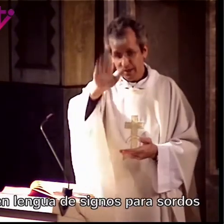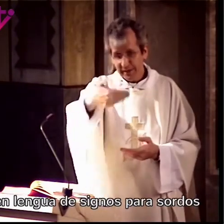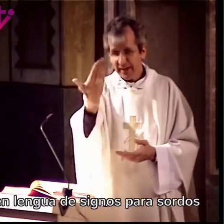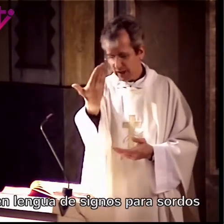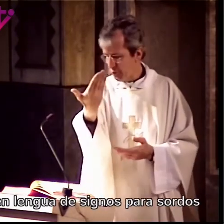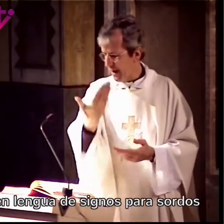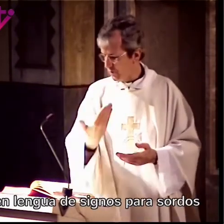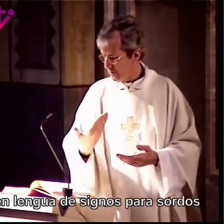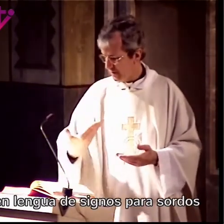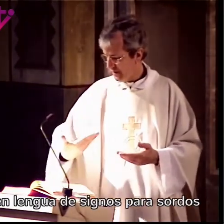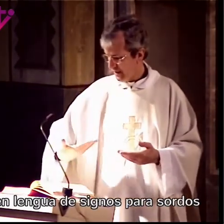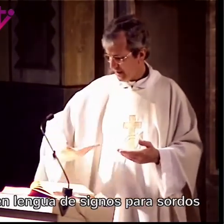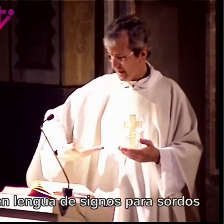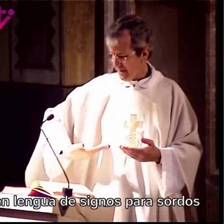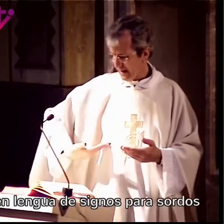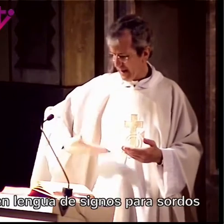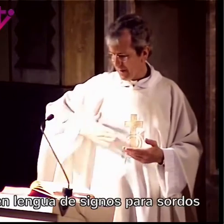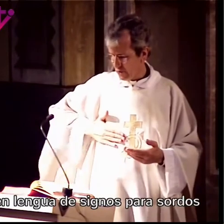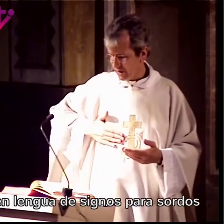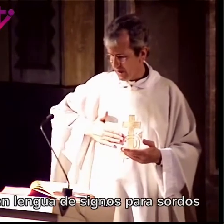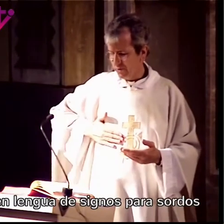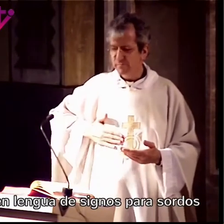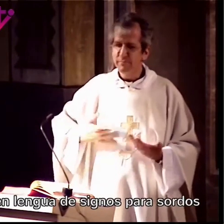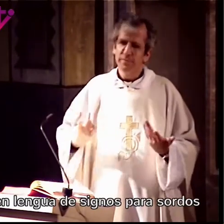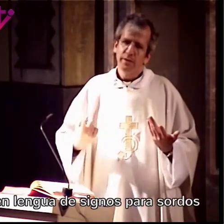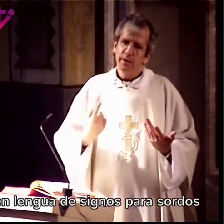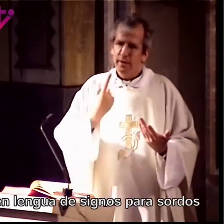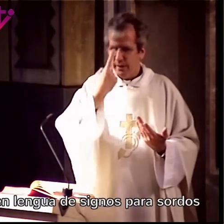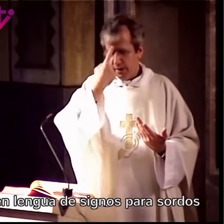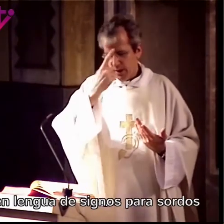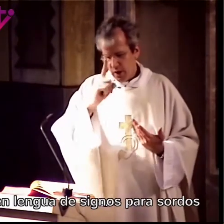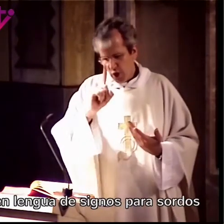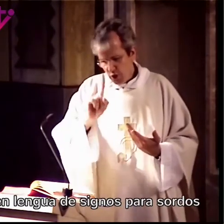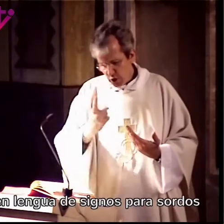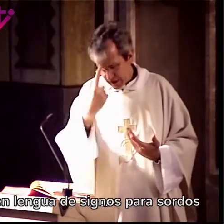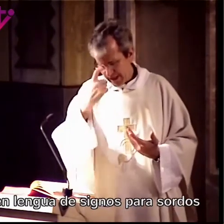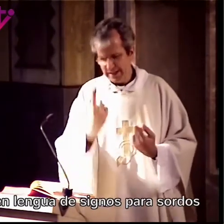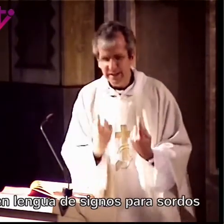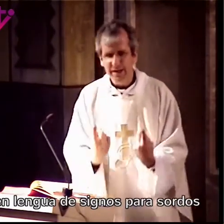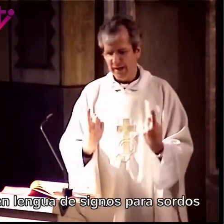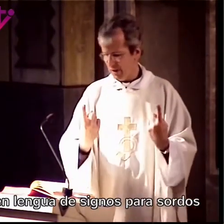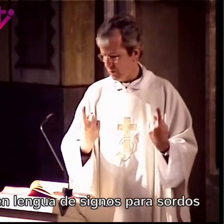trae tu mano y métela en mi costado. No seas incrédulo,